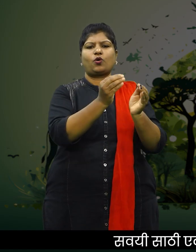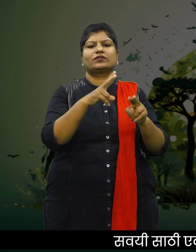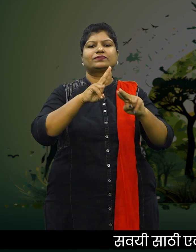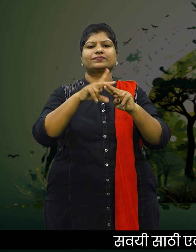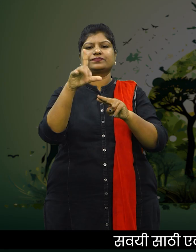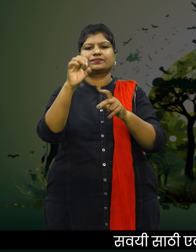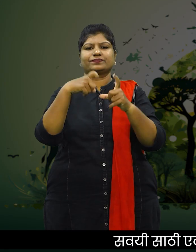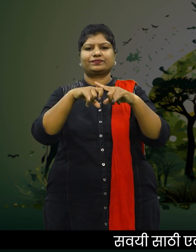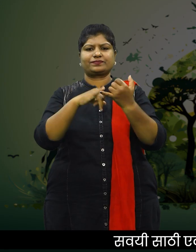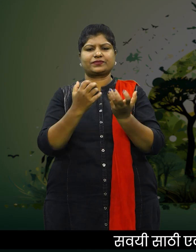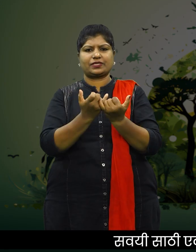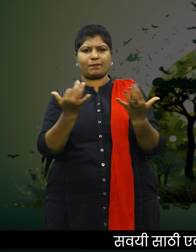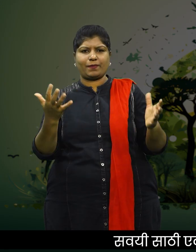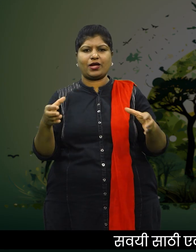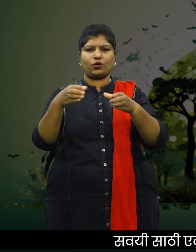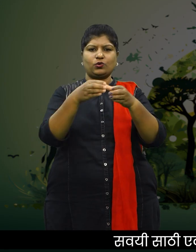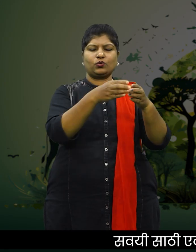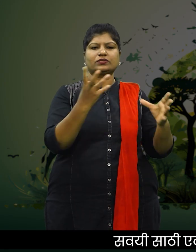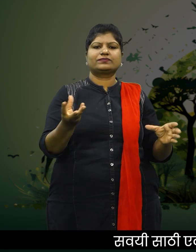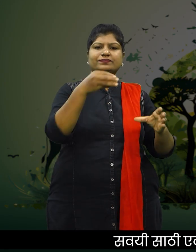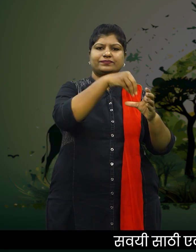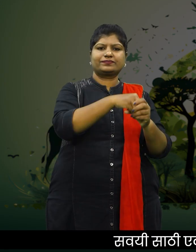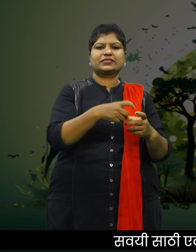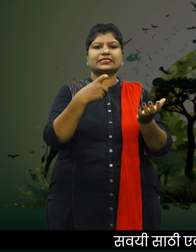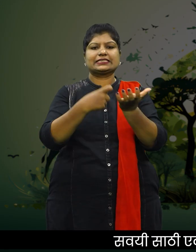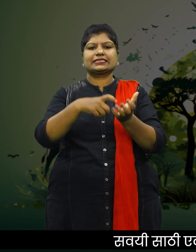बांधण्याच्या सवयीसाठी एका प्रदेशातून दुसऱ्या प्रदेशात जातात.